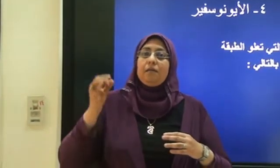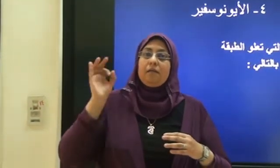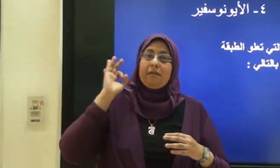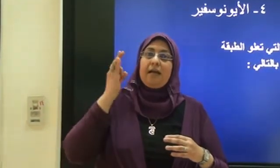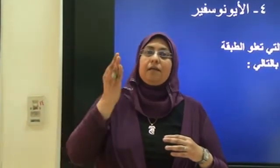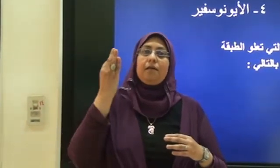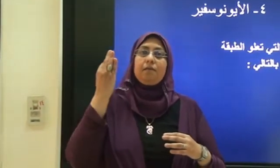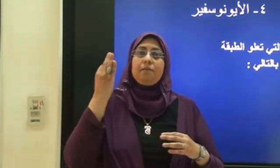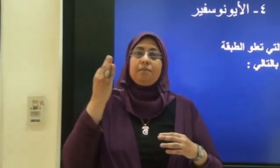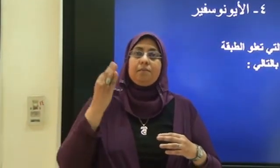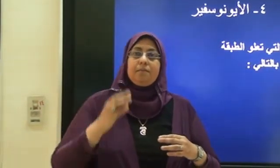التالتة.